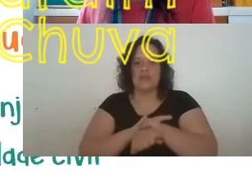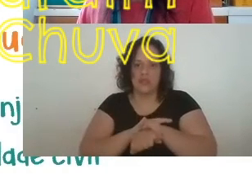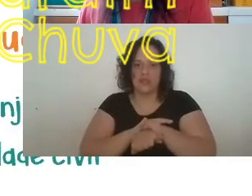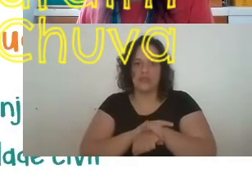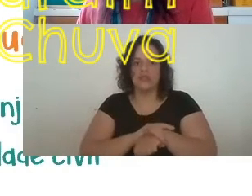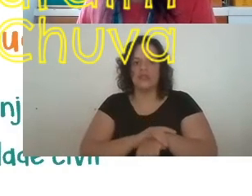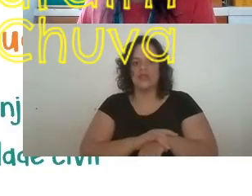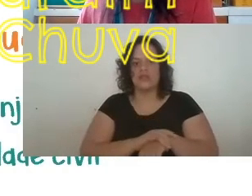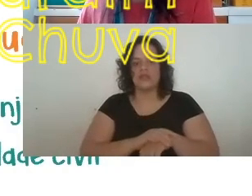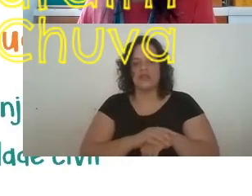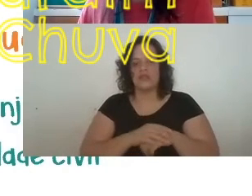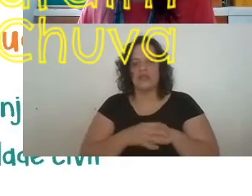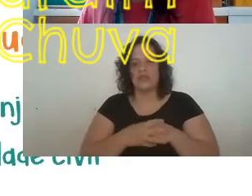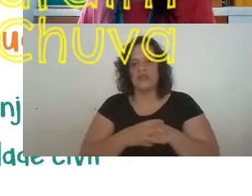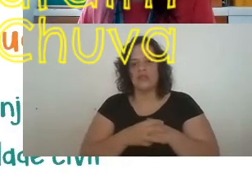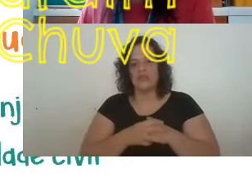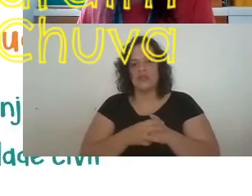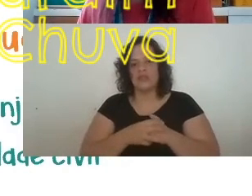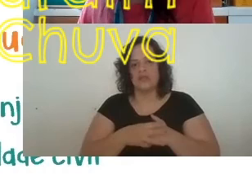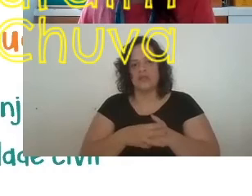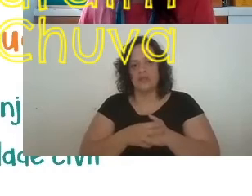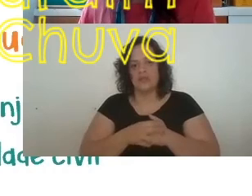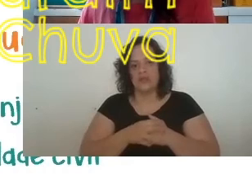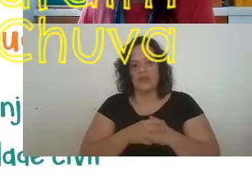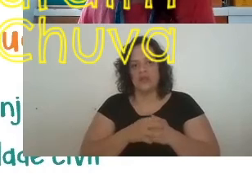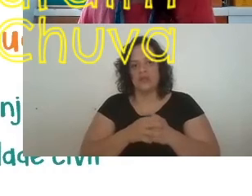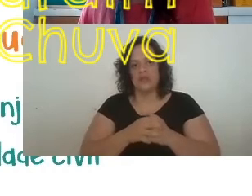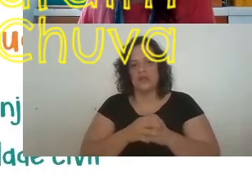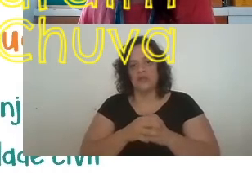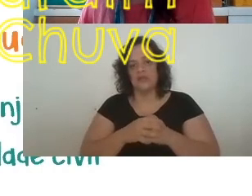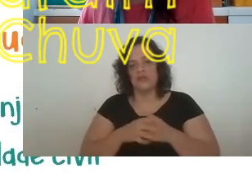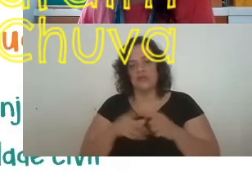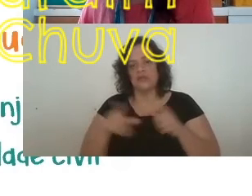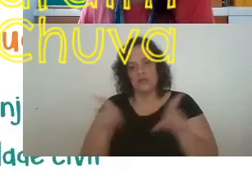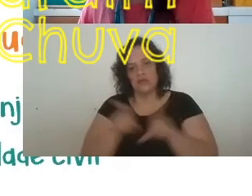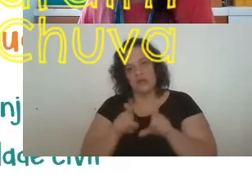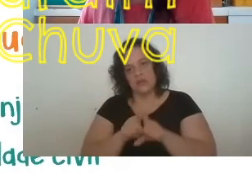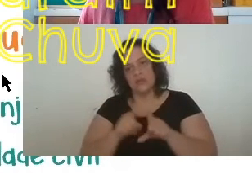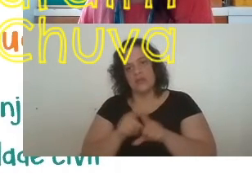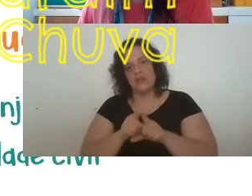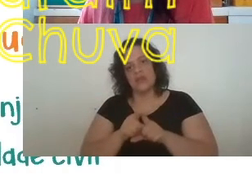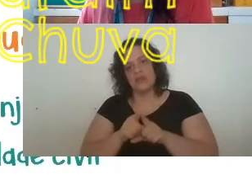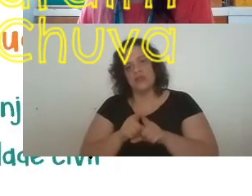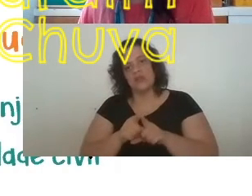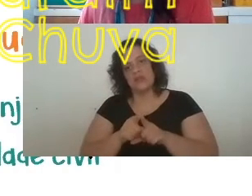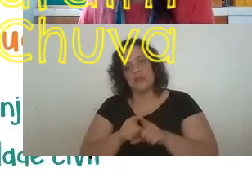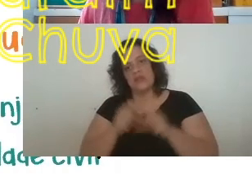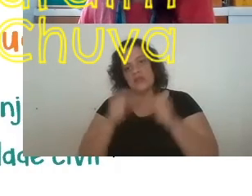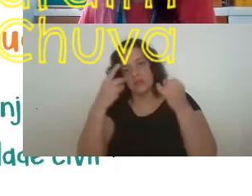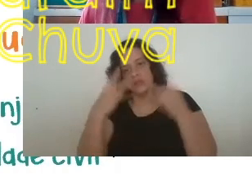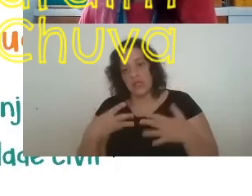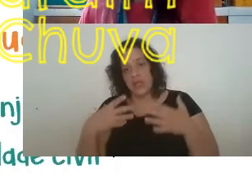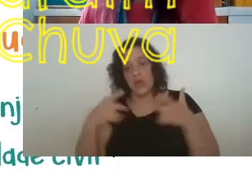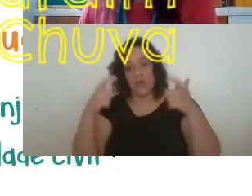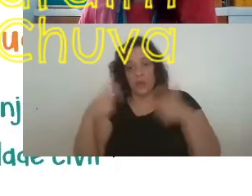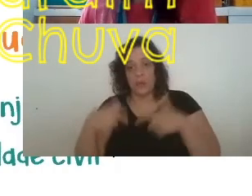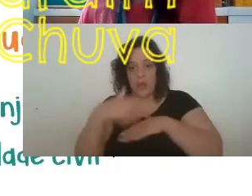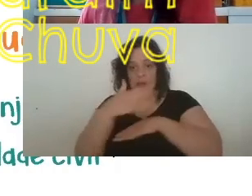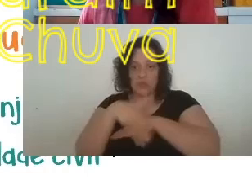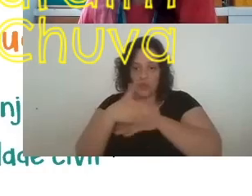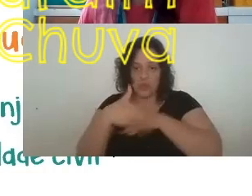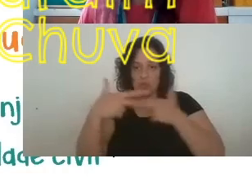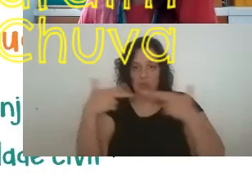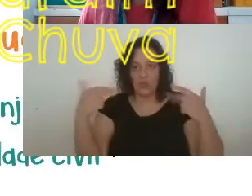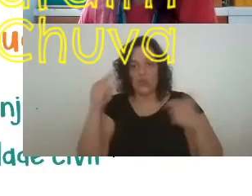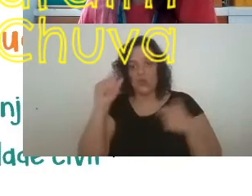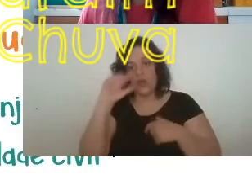E, em outra faceta, né, combinado com tudo isso, quando a gente fala de espaço público, a gente está falando de um aprendizado conjunto com o